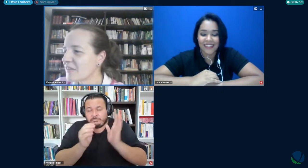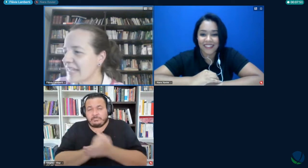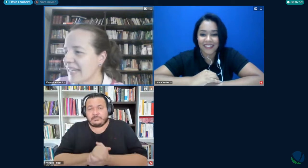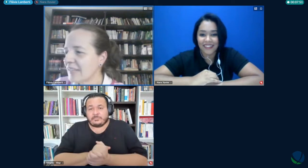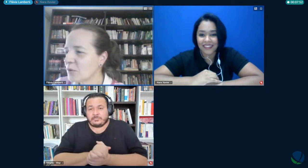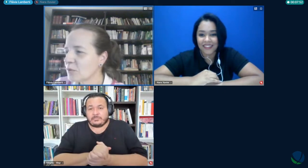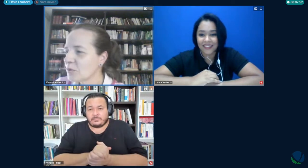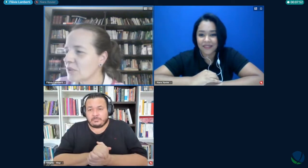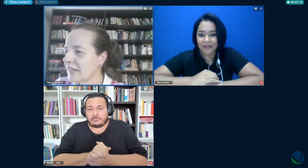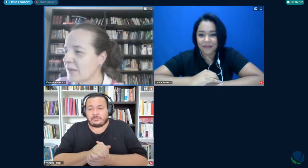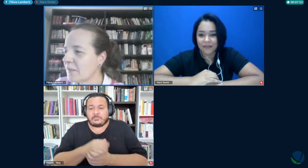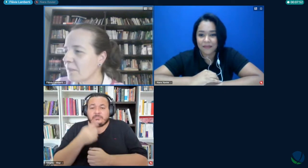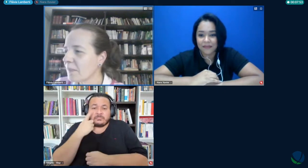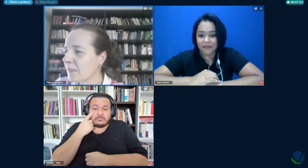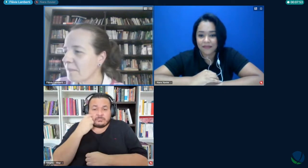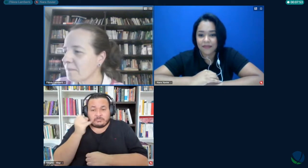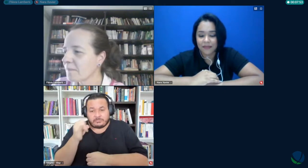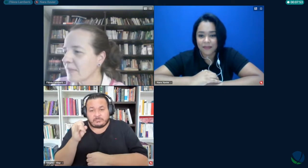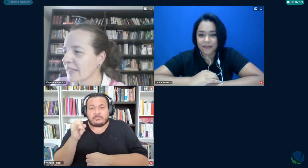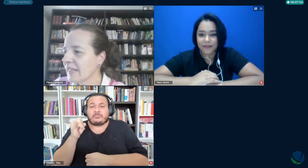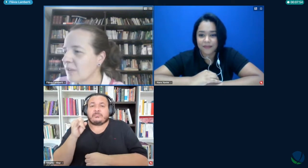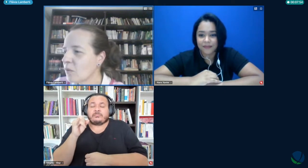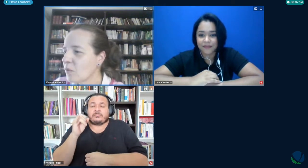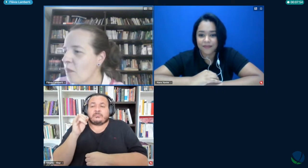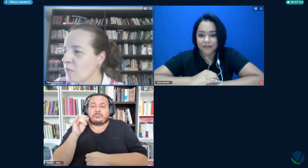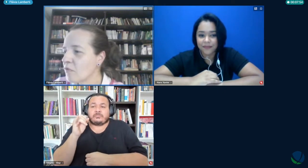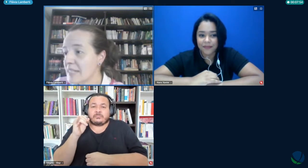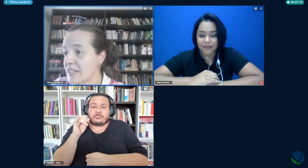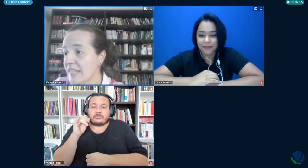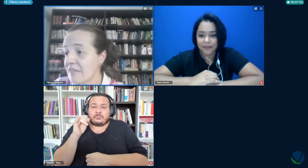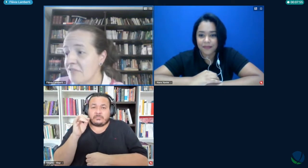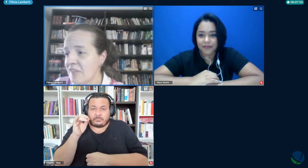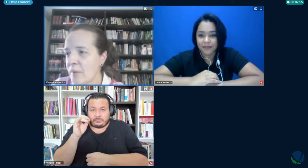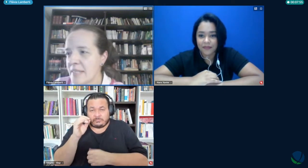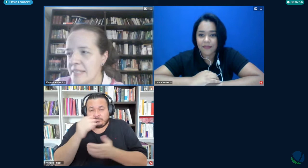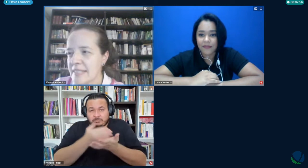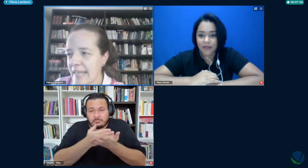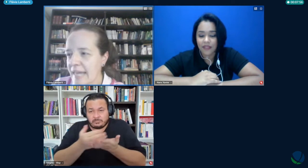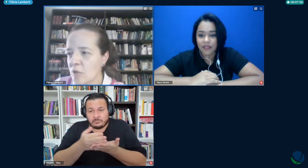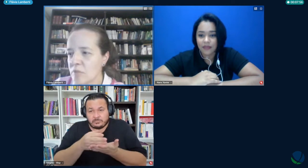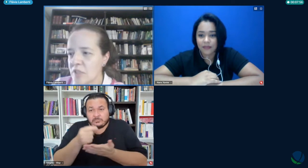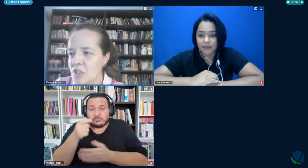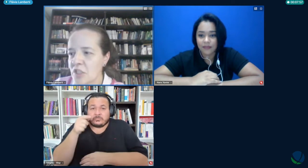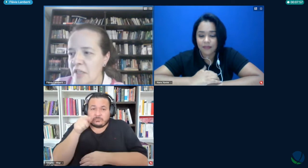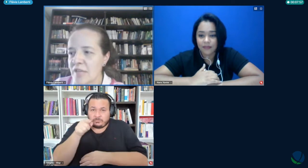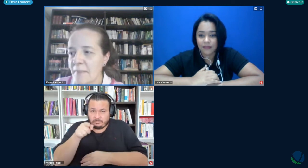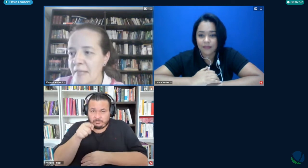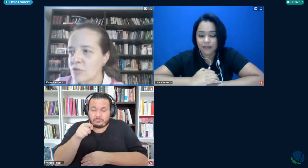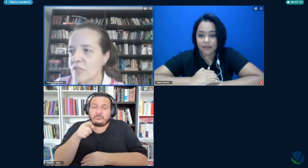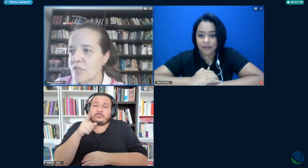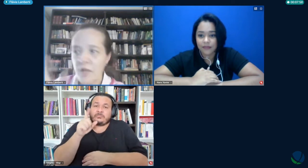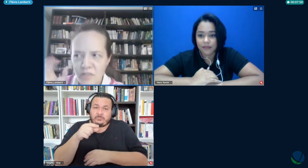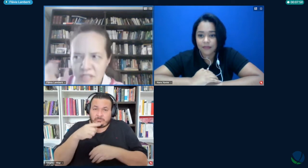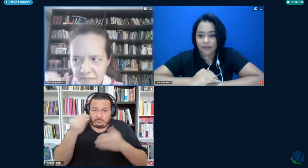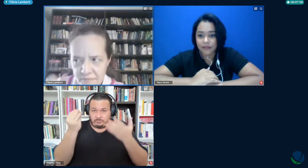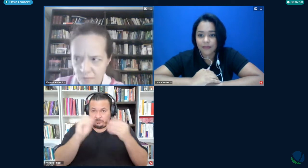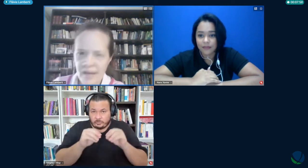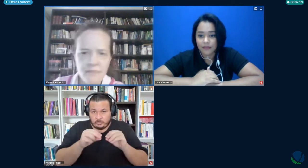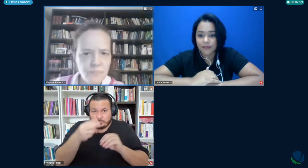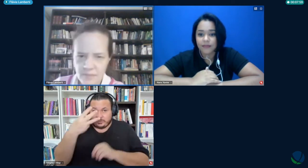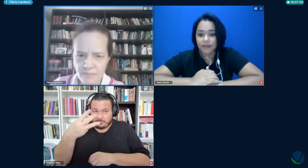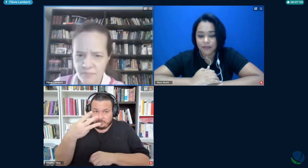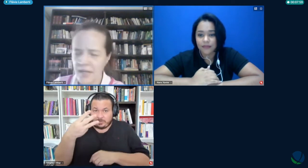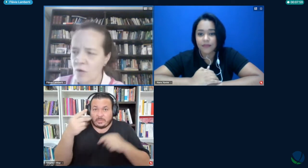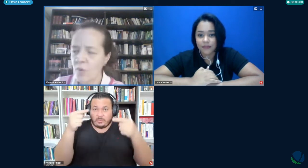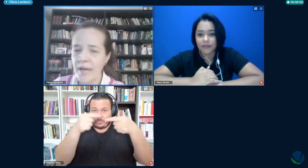deixa eu ver se é na introdução. Então, como você já definiu esses três objetivos, a minha sugestão é que você,